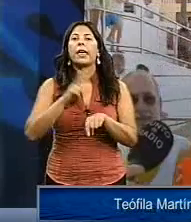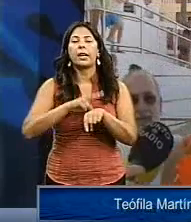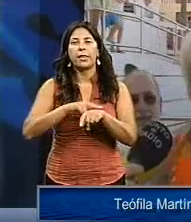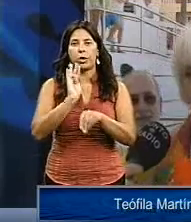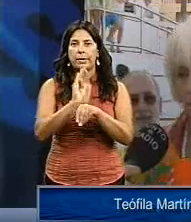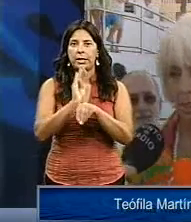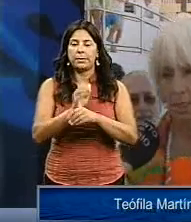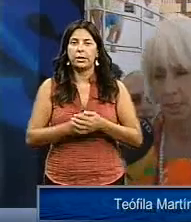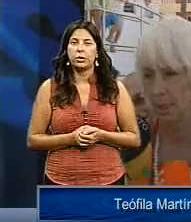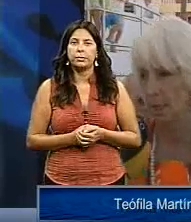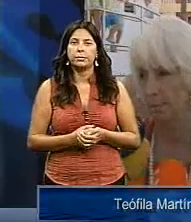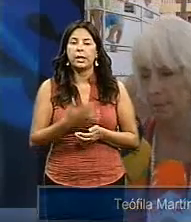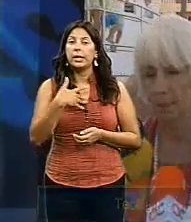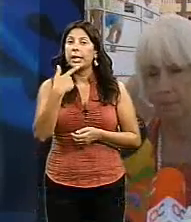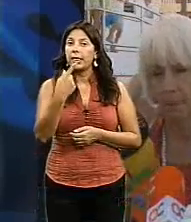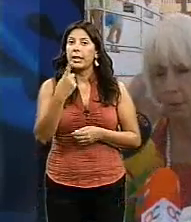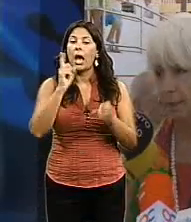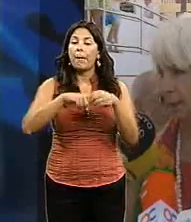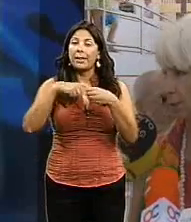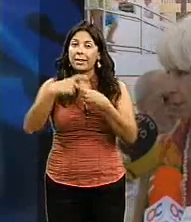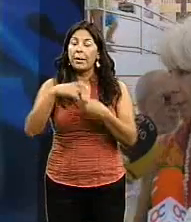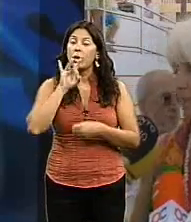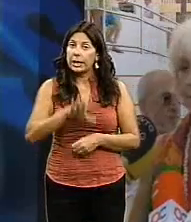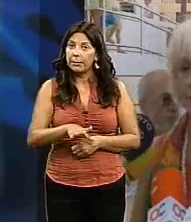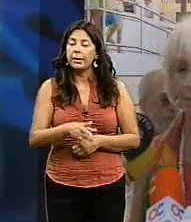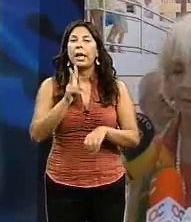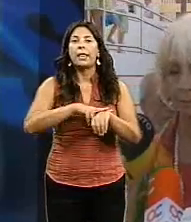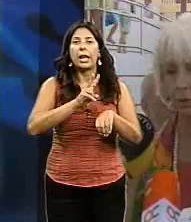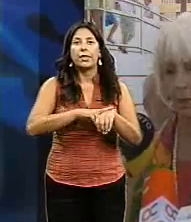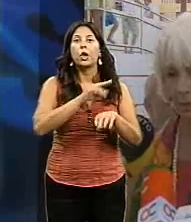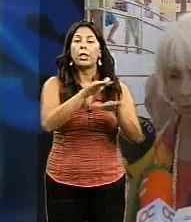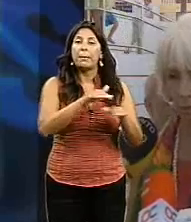Mantenimiento, o sea que ha participado la Delegación de Playas, la de